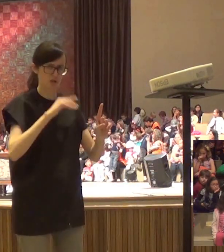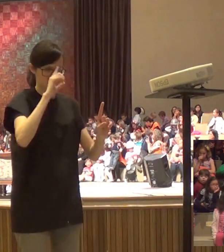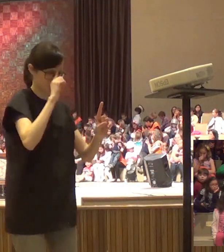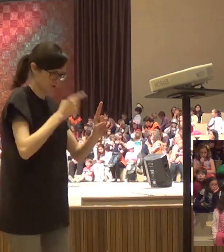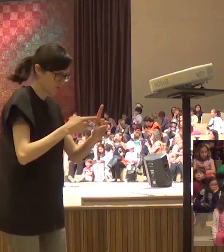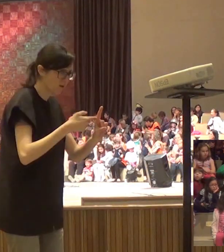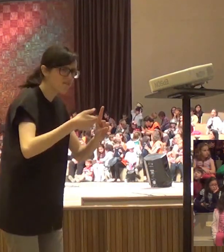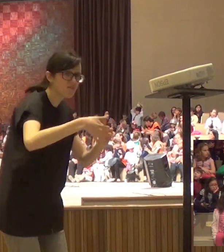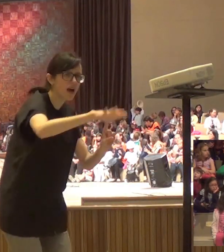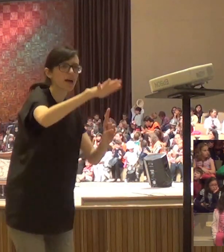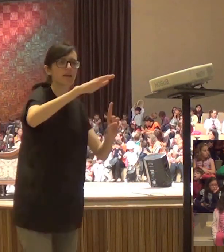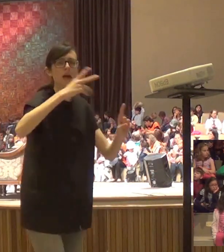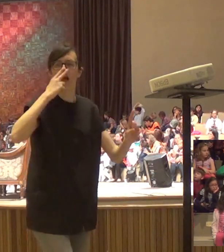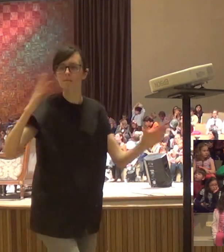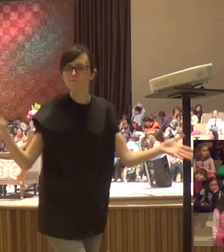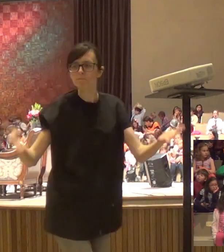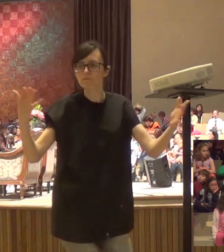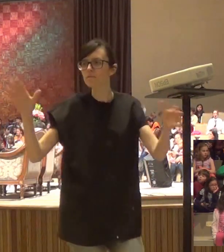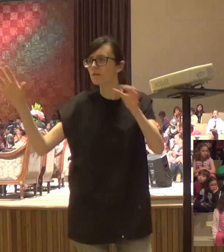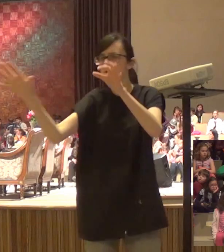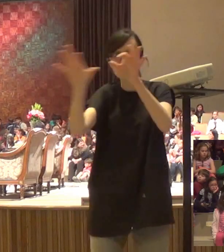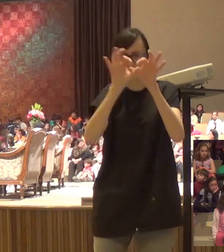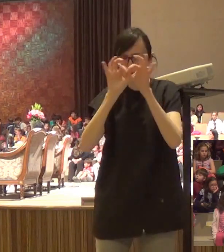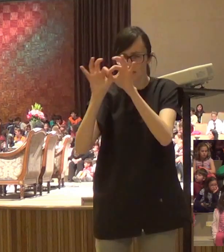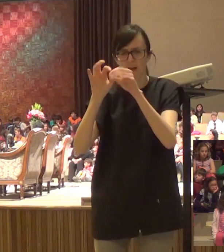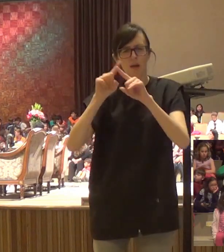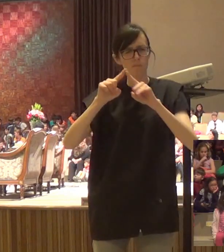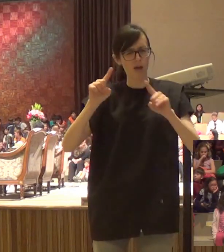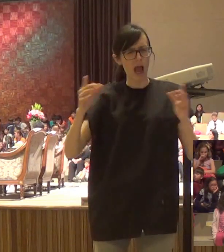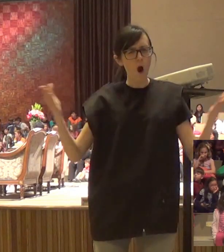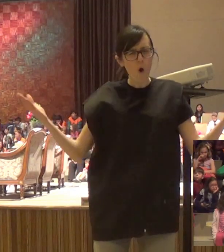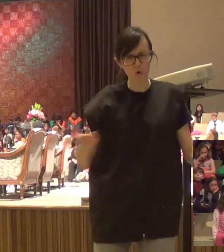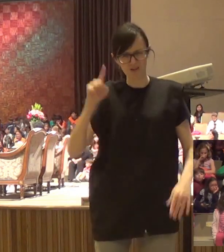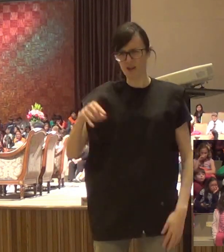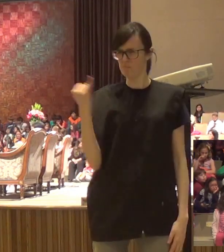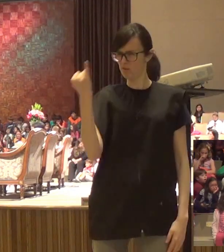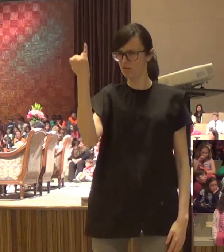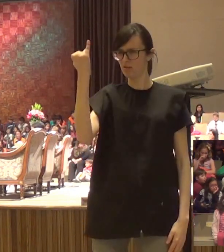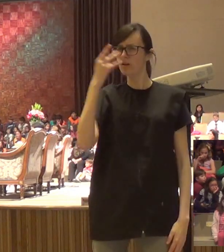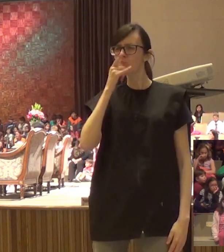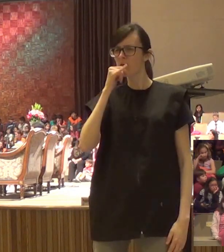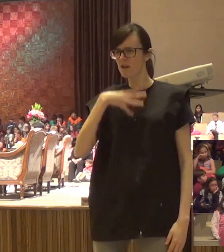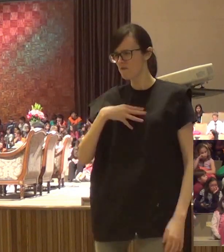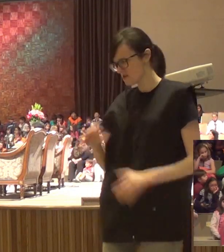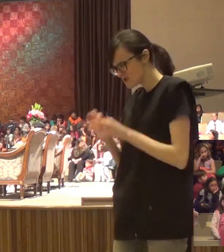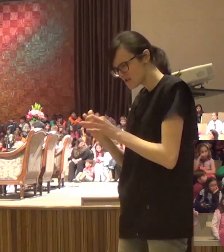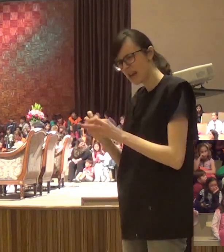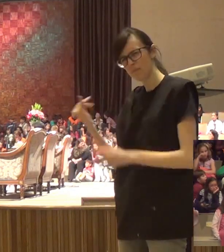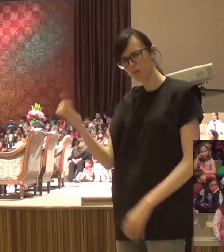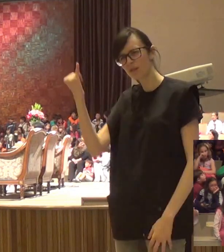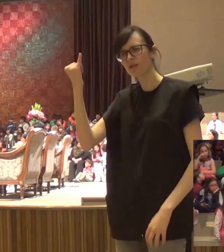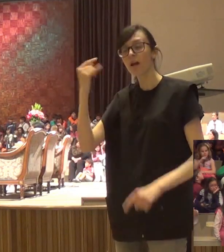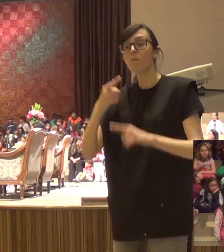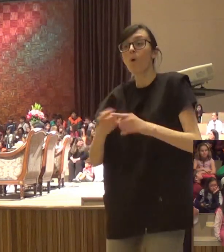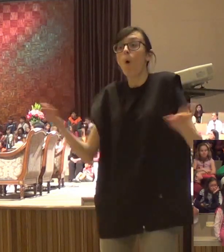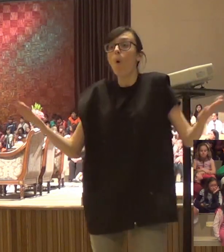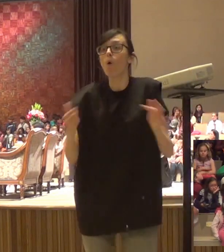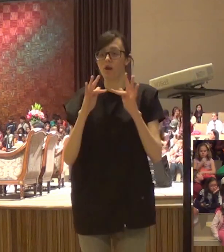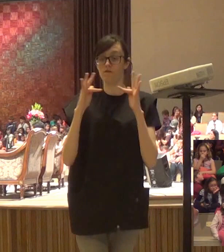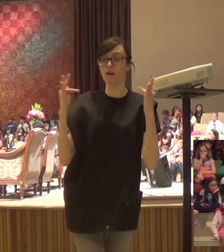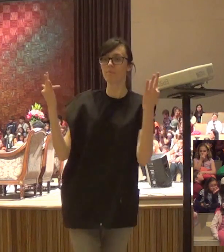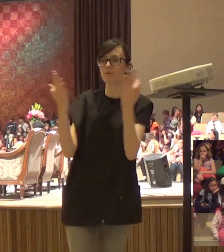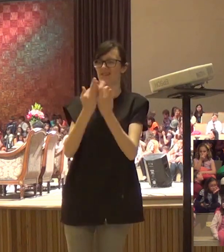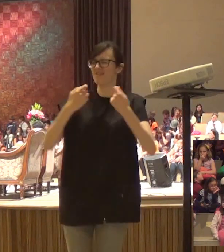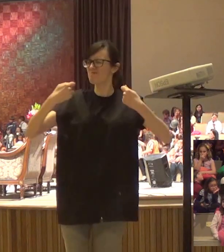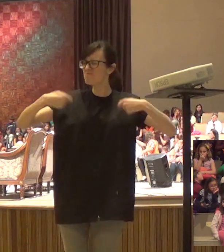essa missão de voltar o coração dos pais aos filhos, ela continua sendo importante e relevante para os dias de hoje? A